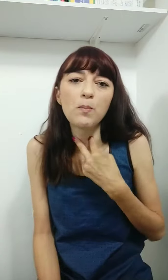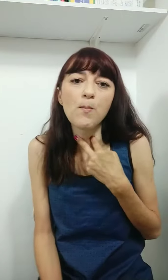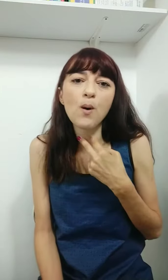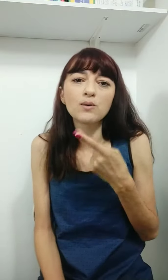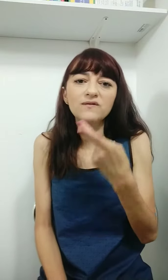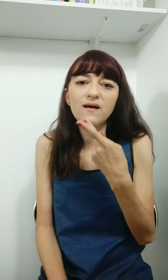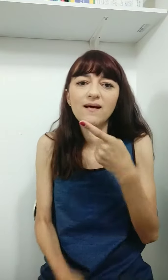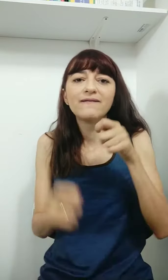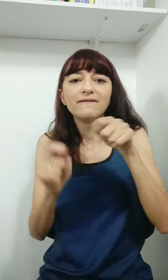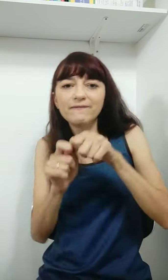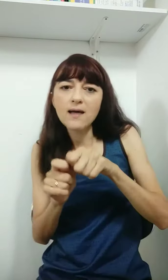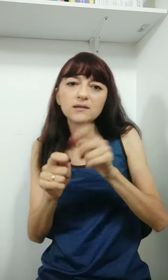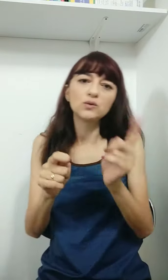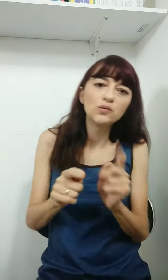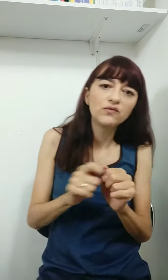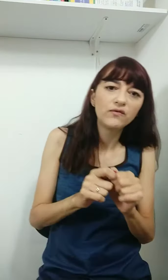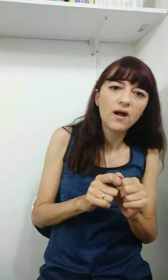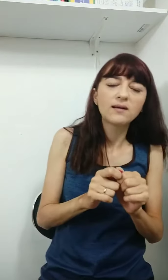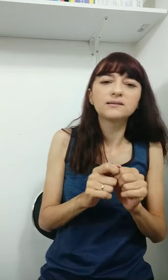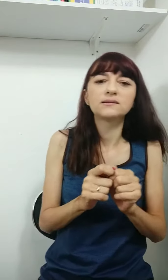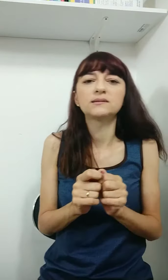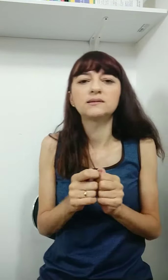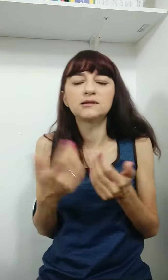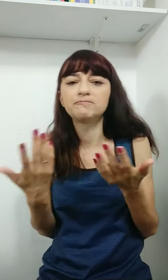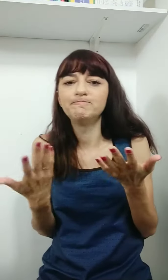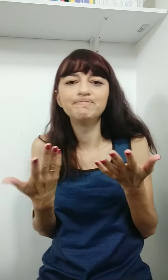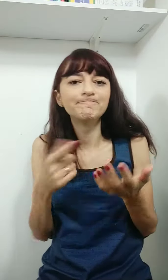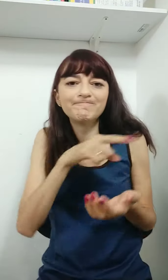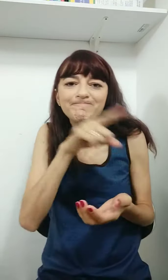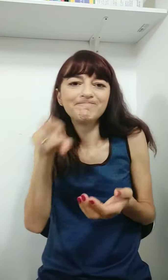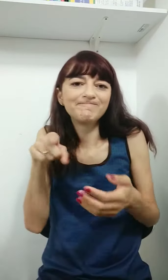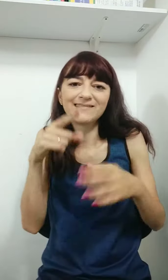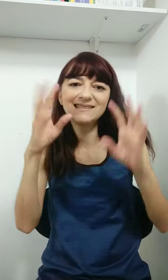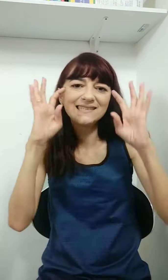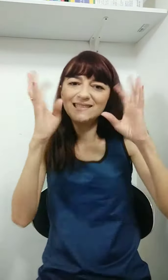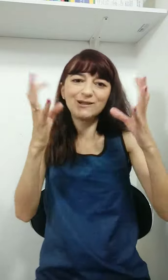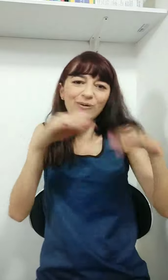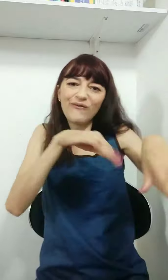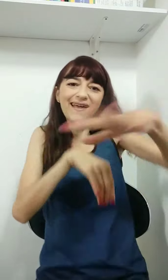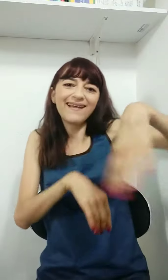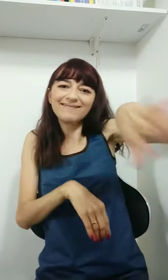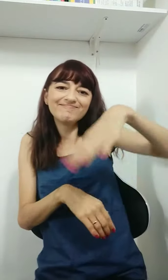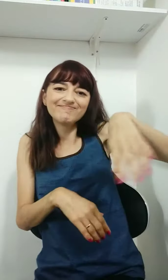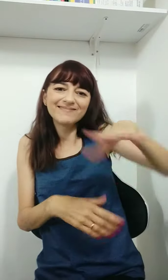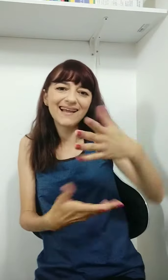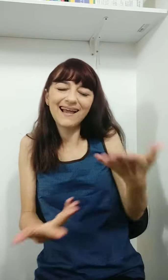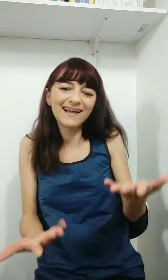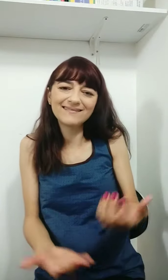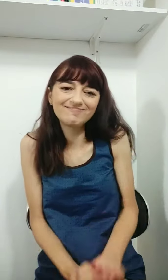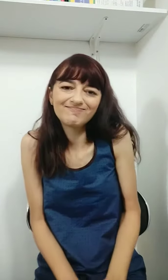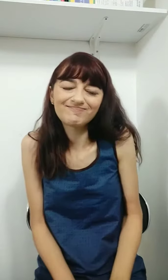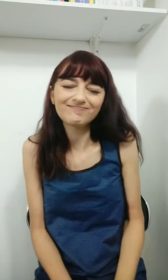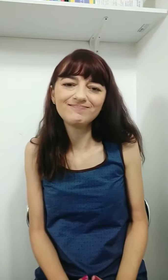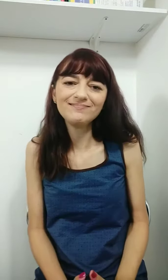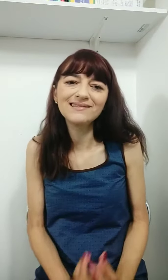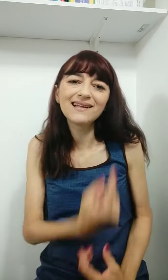que podem estar motivando a ele a agir dessa forma, tá bom? Mas como que vai fazer para resolver essa situação